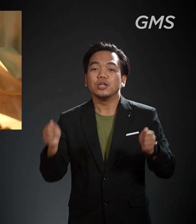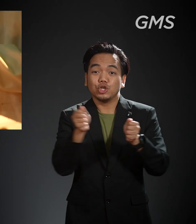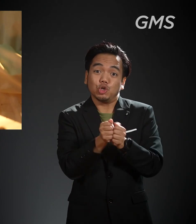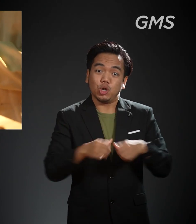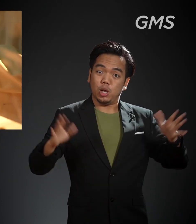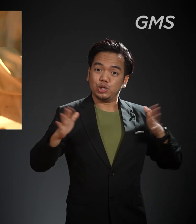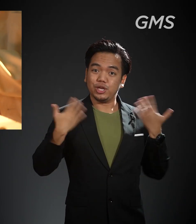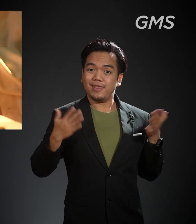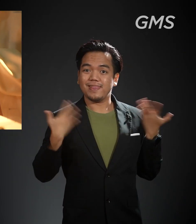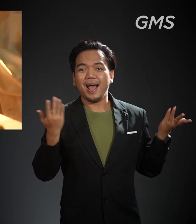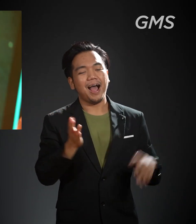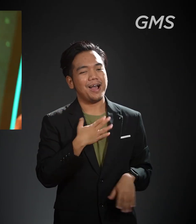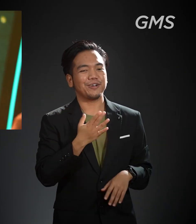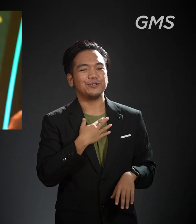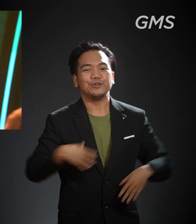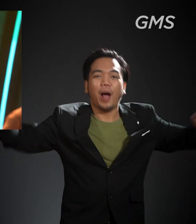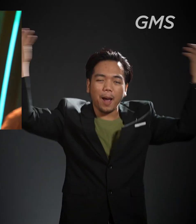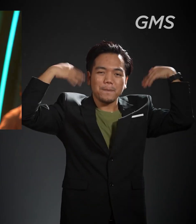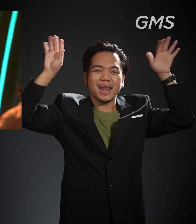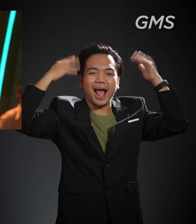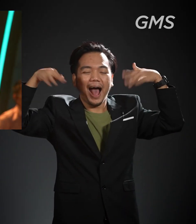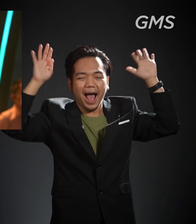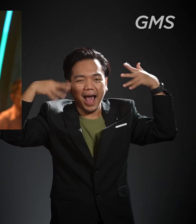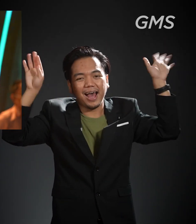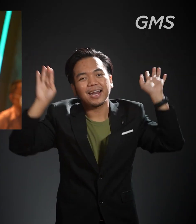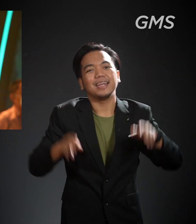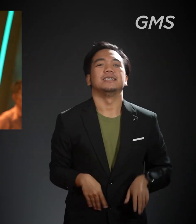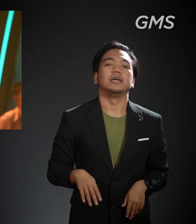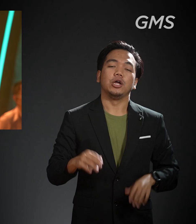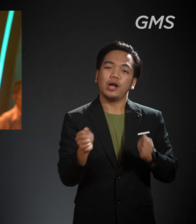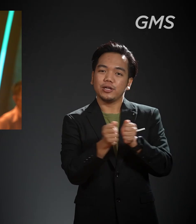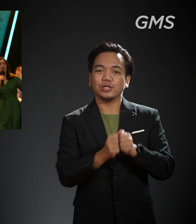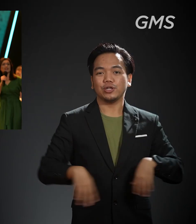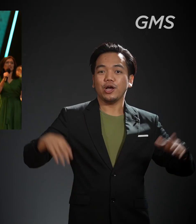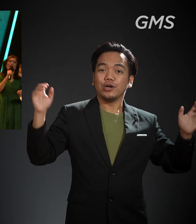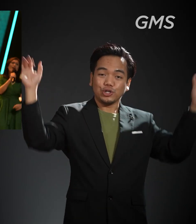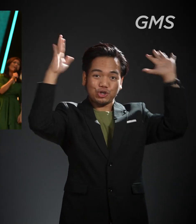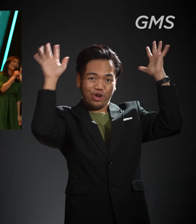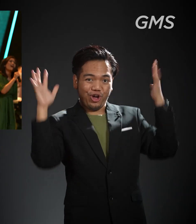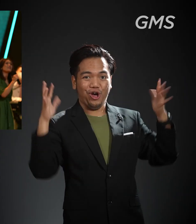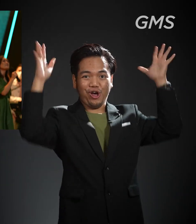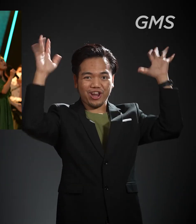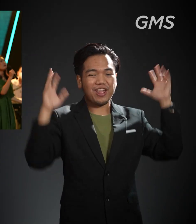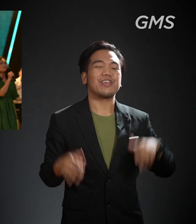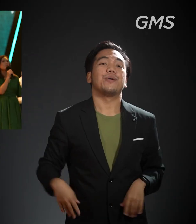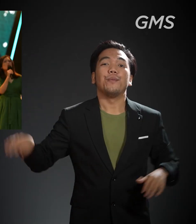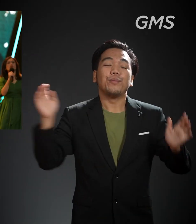Dengan sukacita ku kan menari, dengan